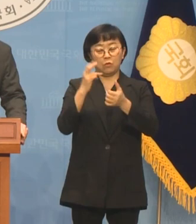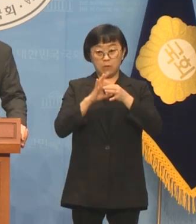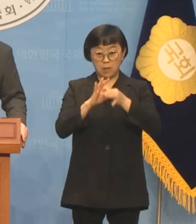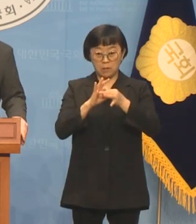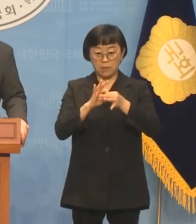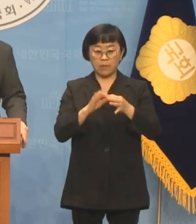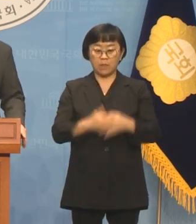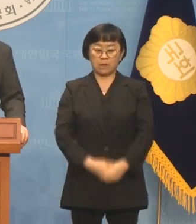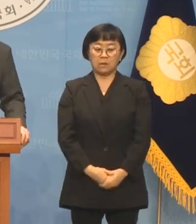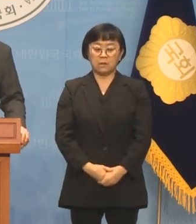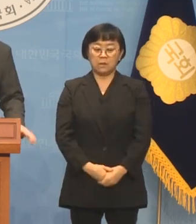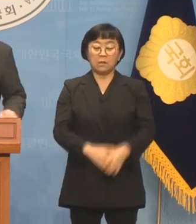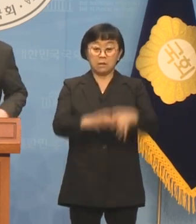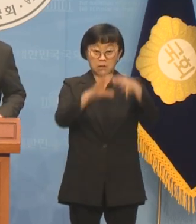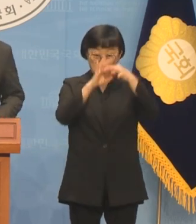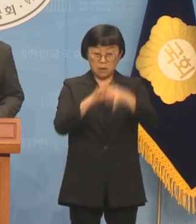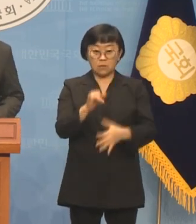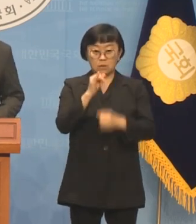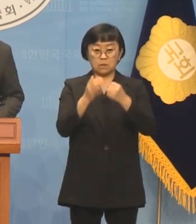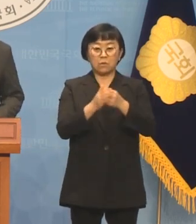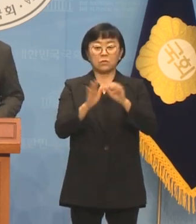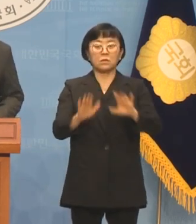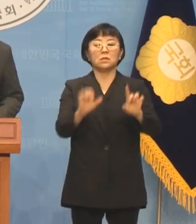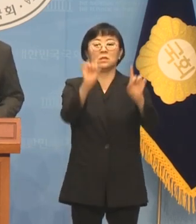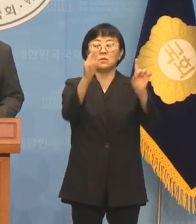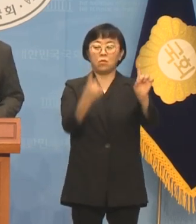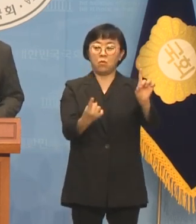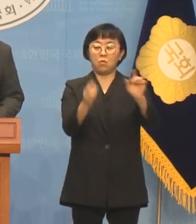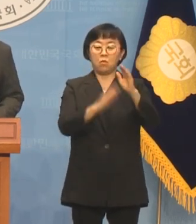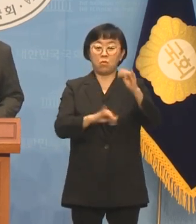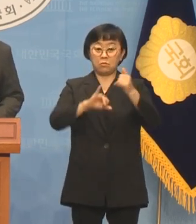돌봄 공약은 계속 이어질 건데요. 오늘은 1호 공약으로